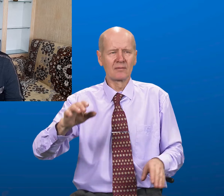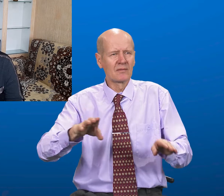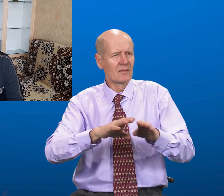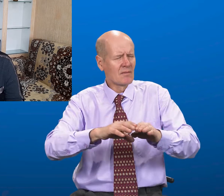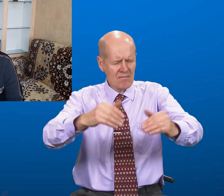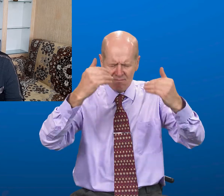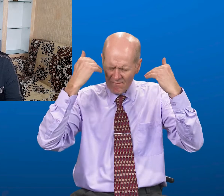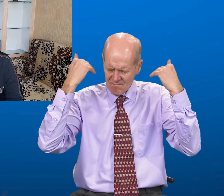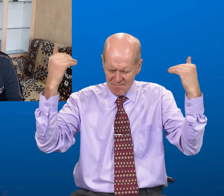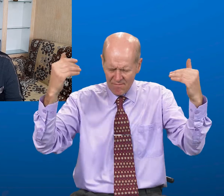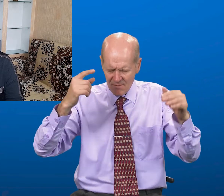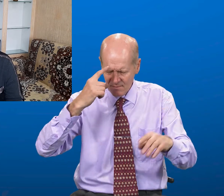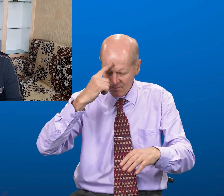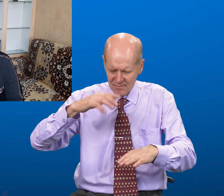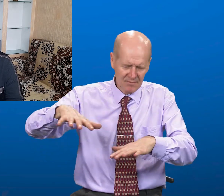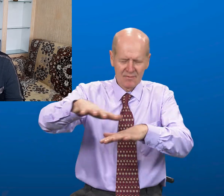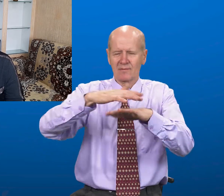любой момент может быть отнята.